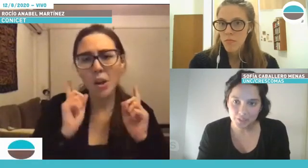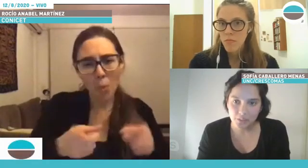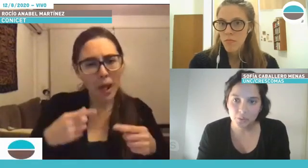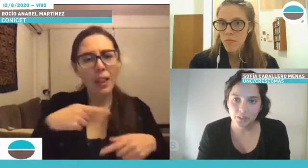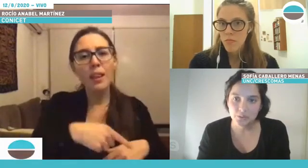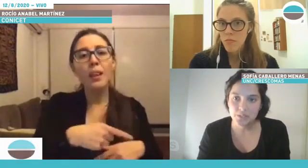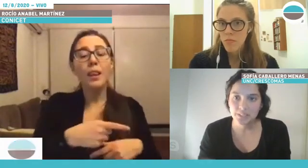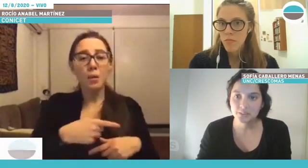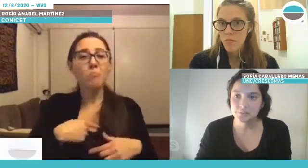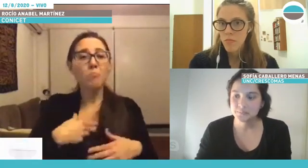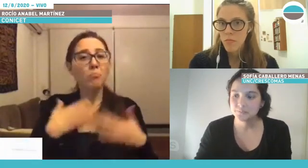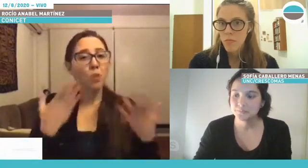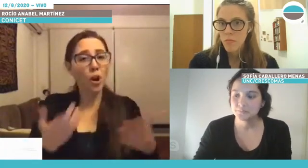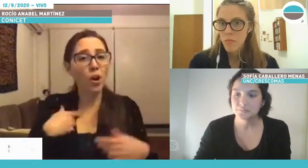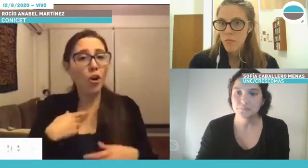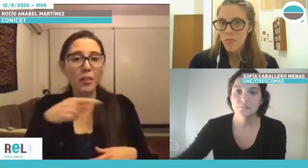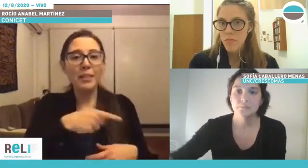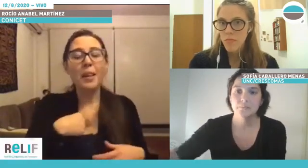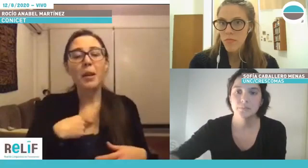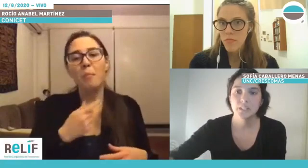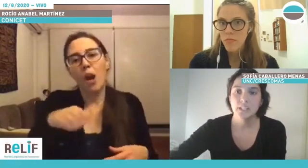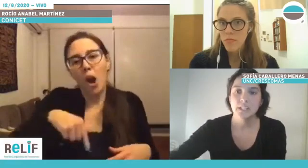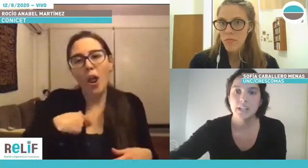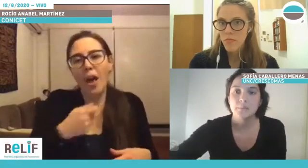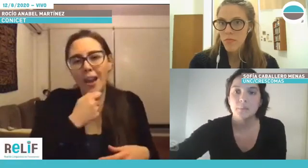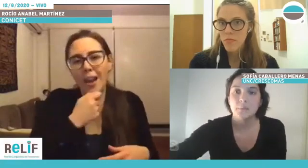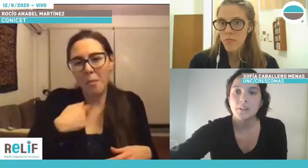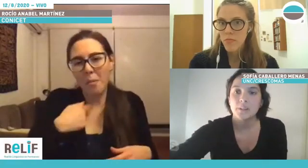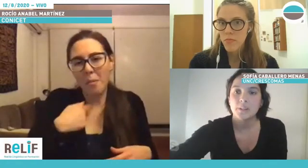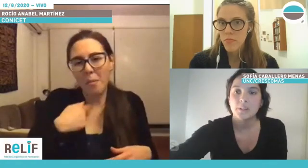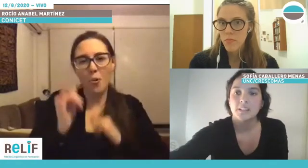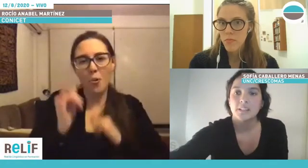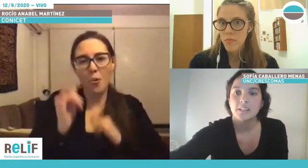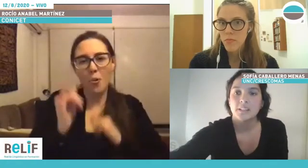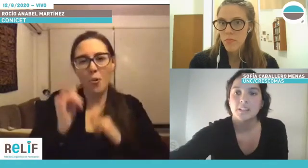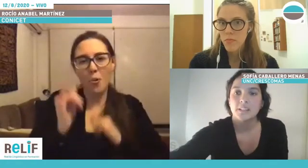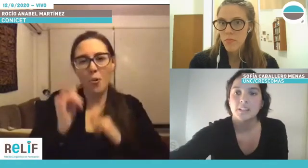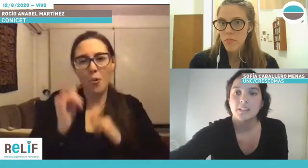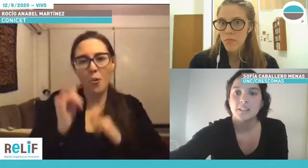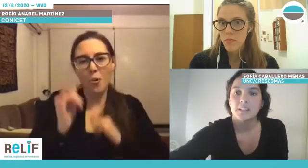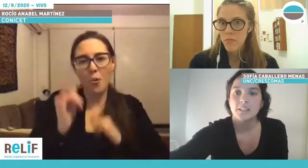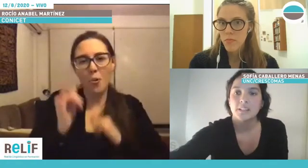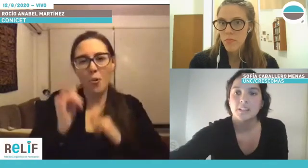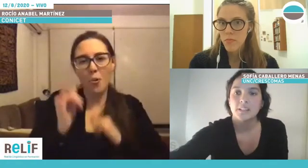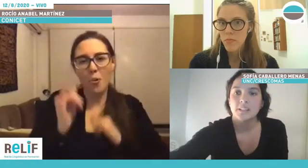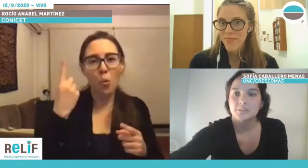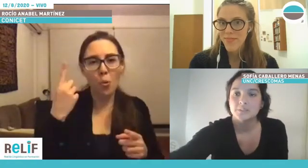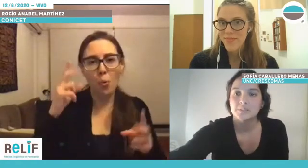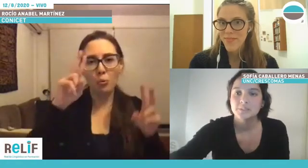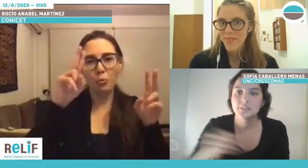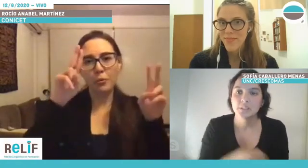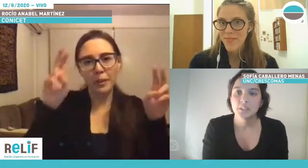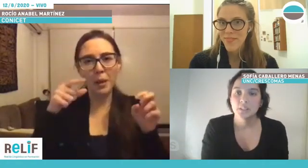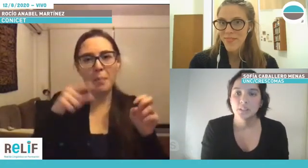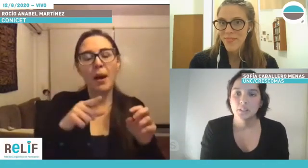igual continúan luchando y es importante, porque por ejemplo ahora les